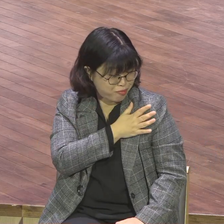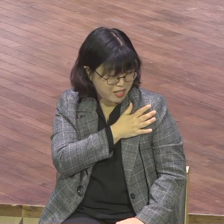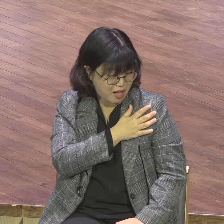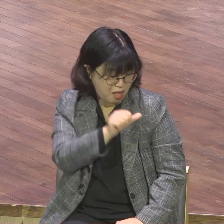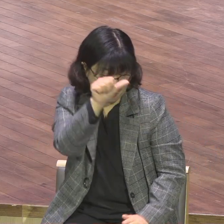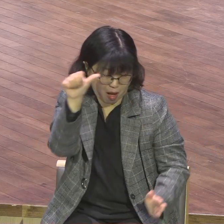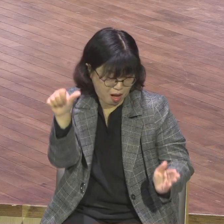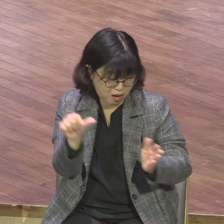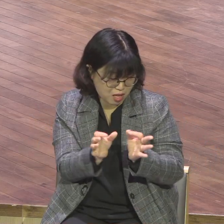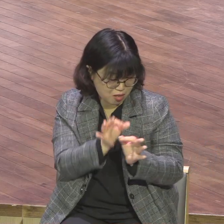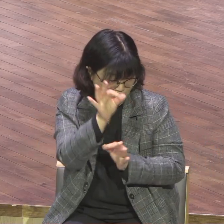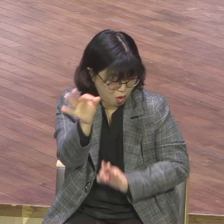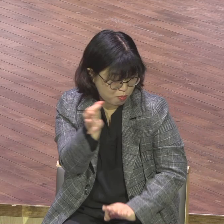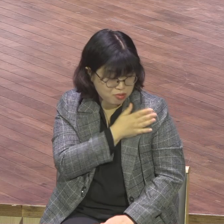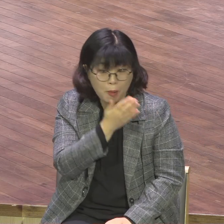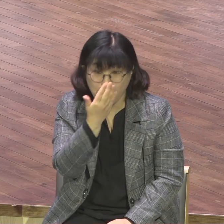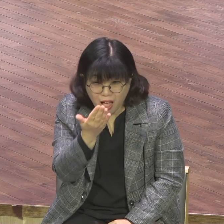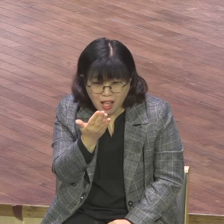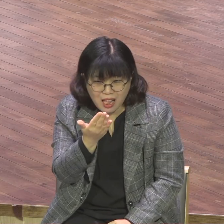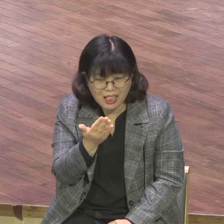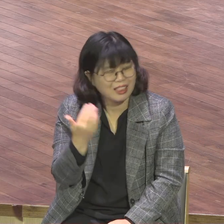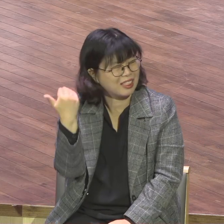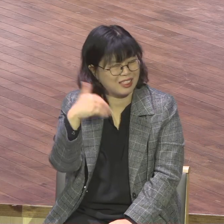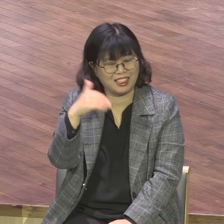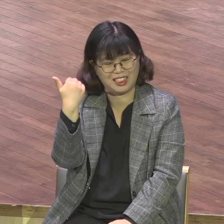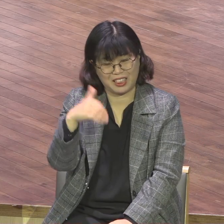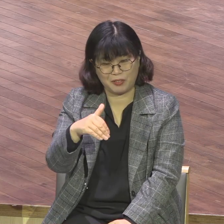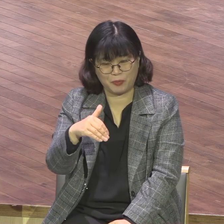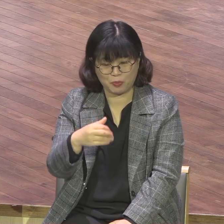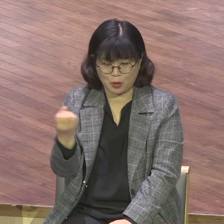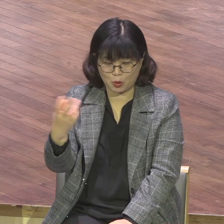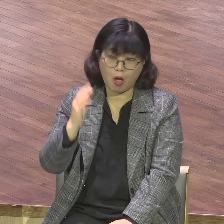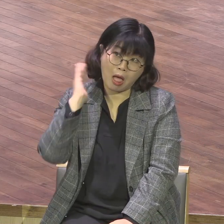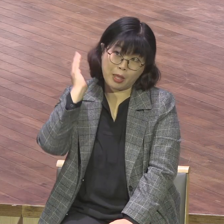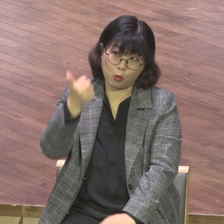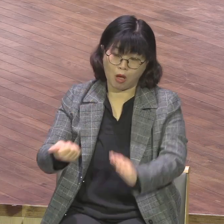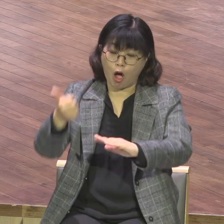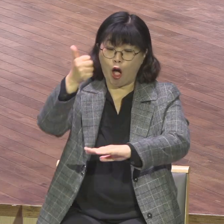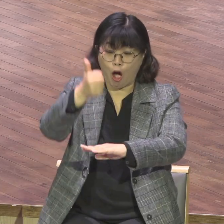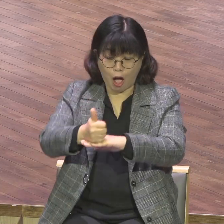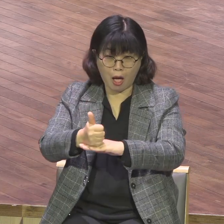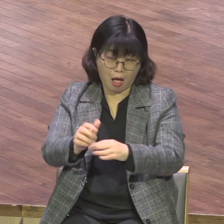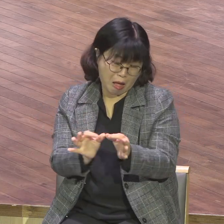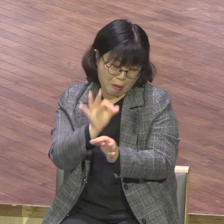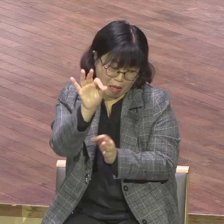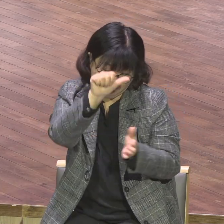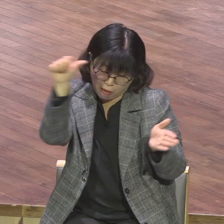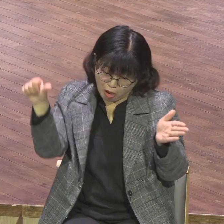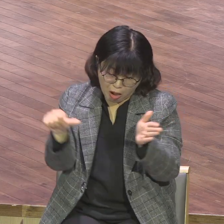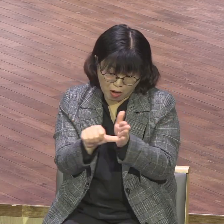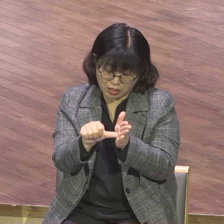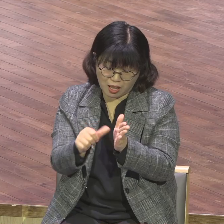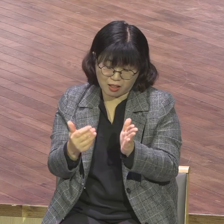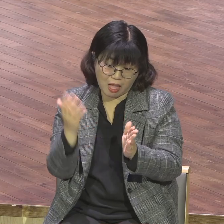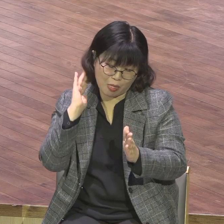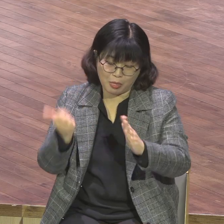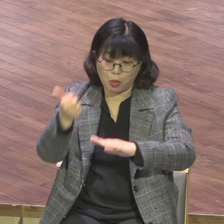있어요. 어느 날 다 끝나요. 대통령 하다가도 교도소 가고, 그렇죠? 재벌 하다가도 교도소